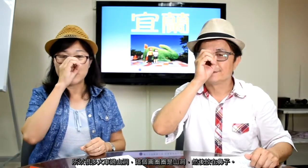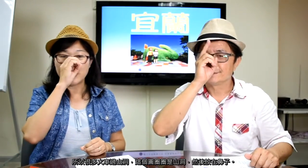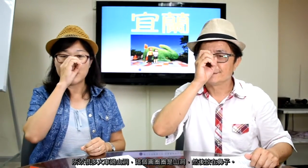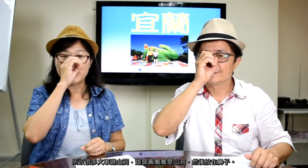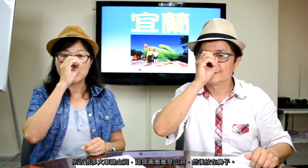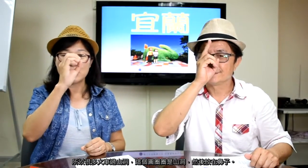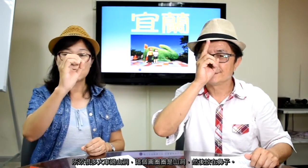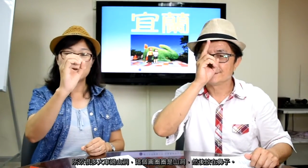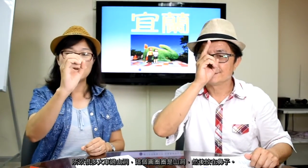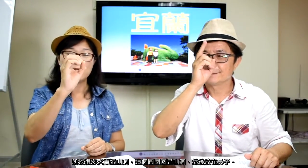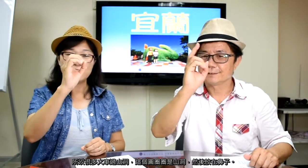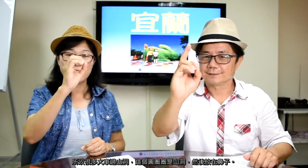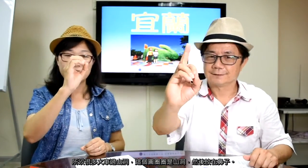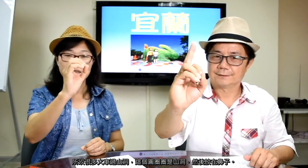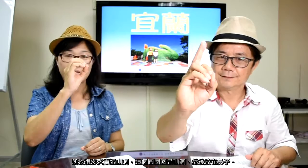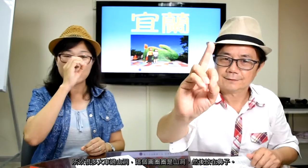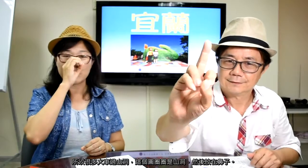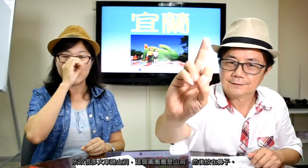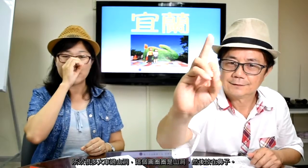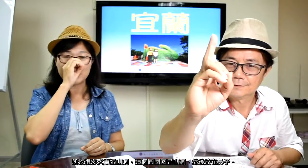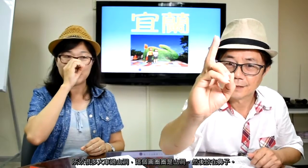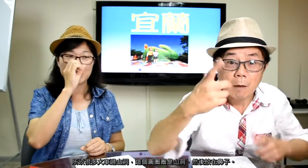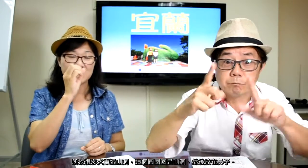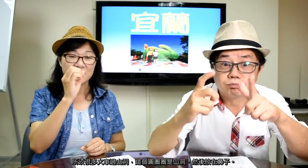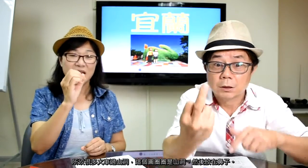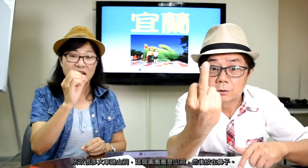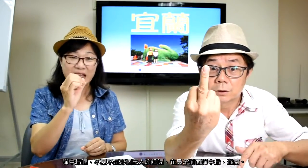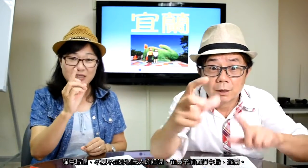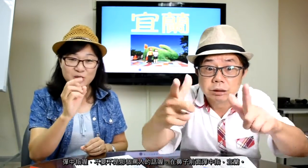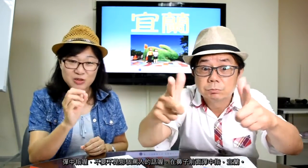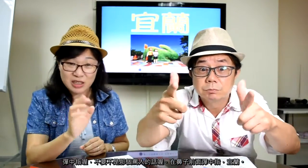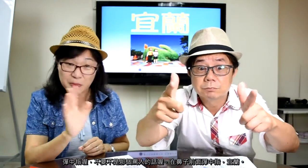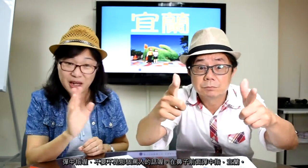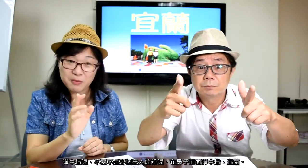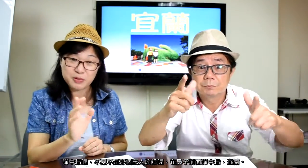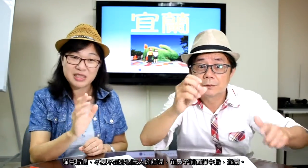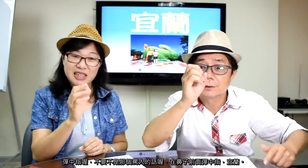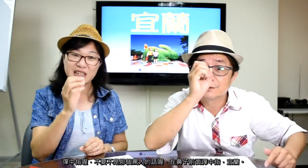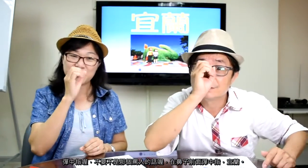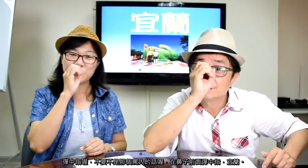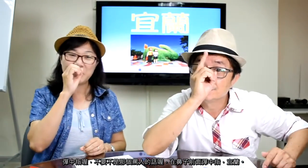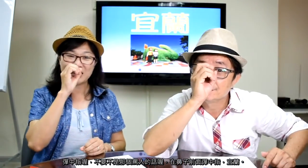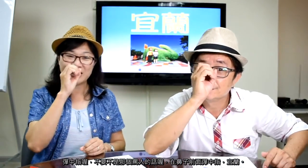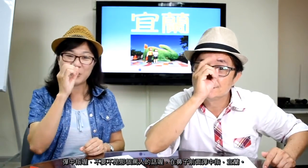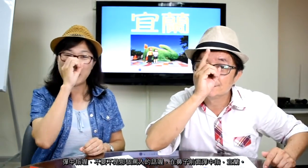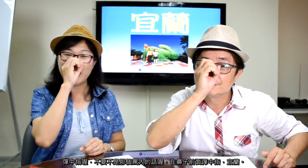哦，这个圆圈圈是山洞，然后放在鼻子，弹中指哦，不是那个骂人的话哦，